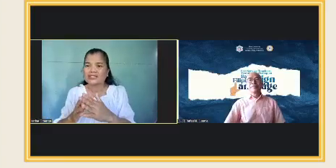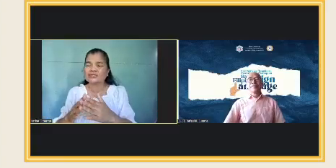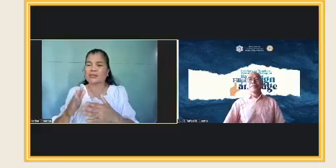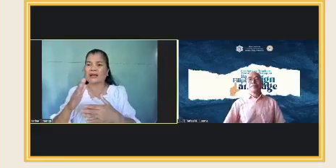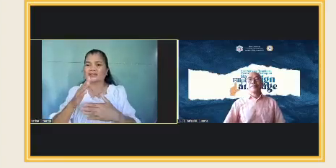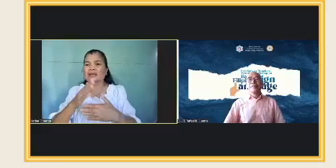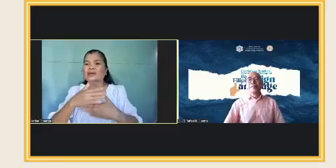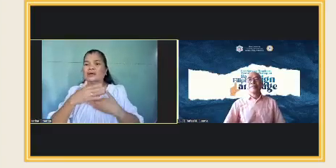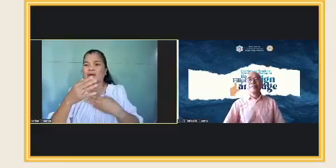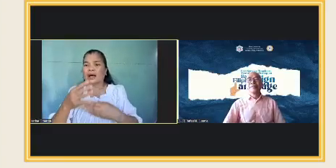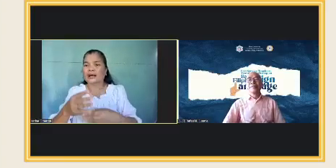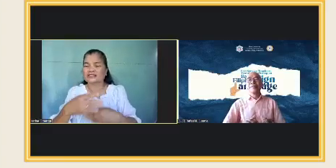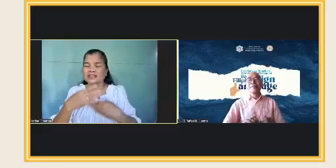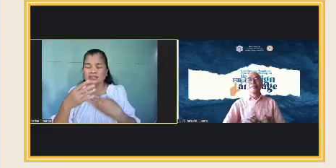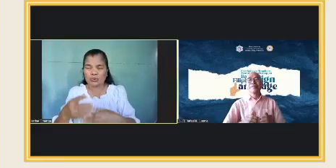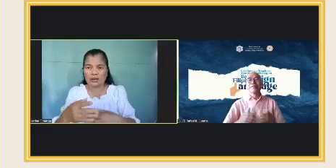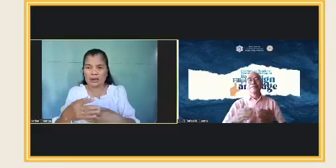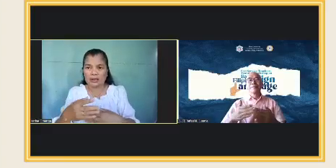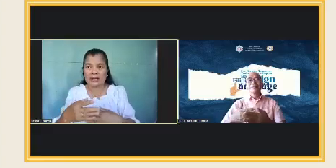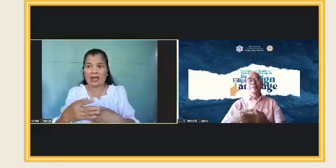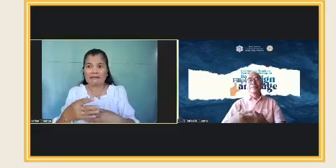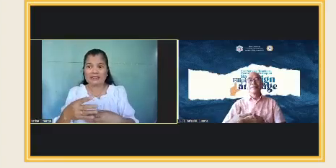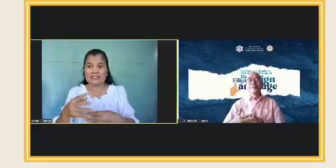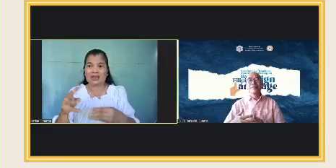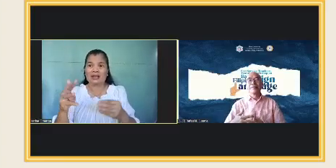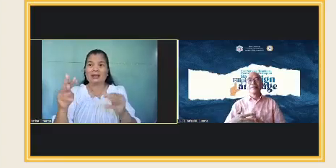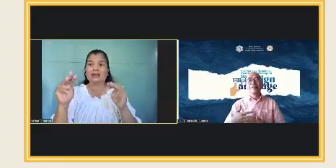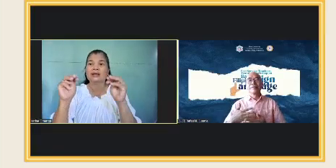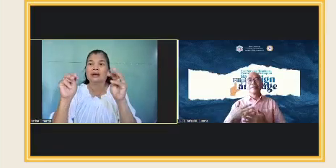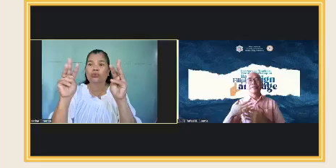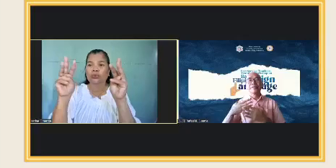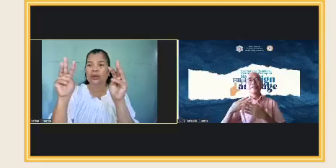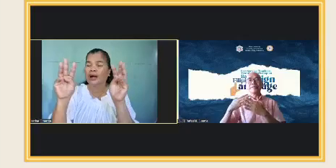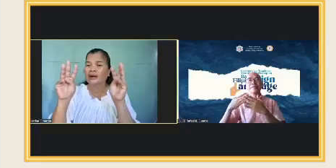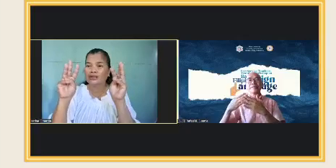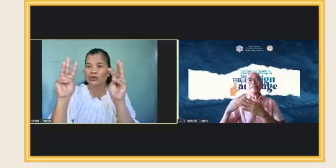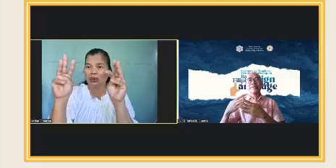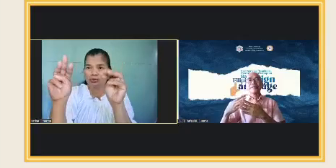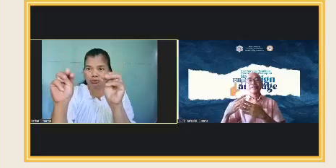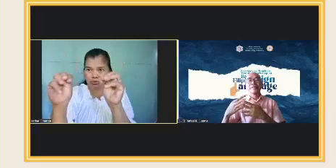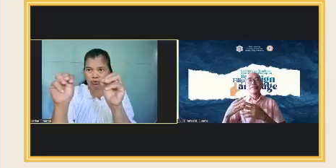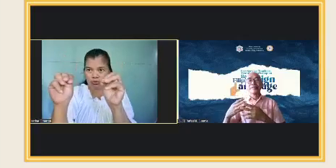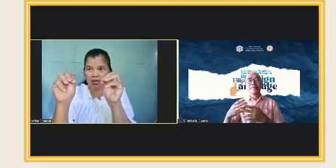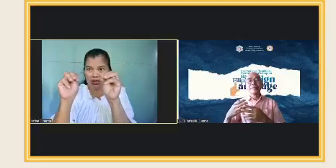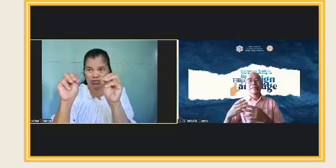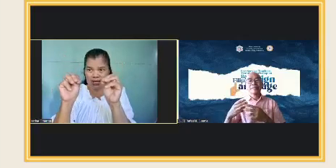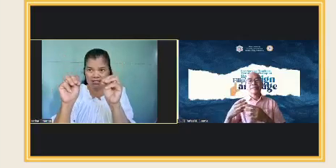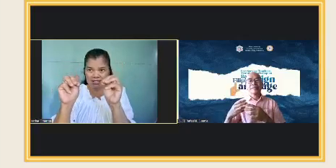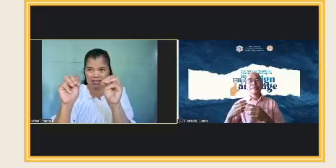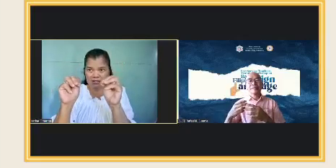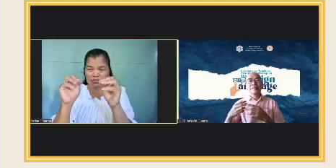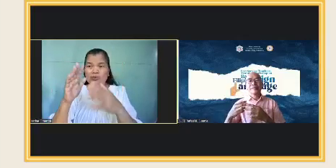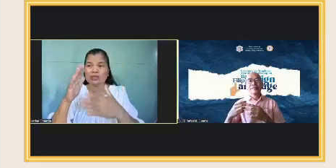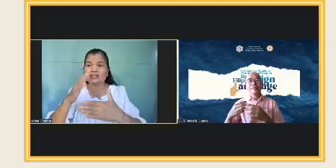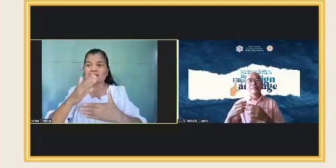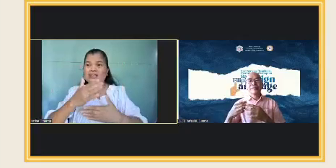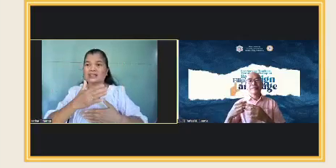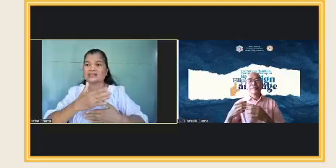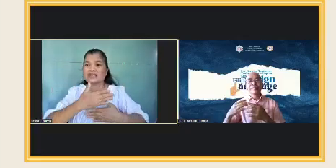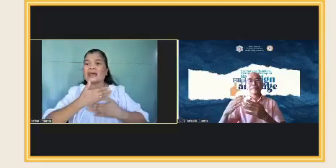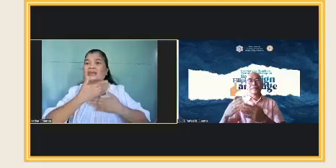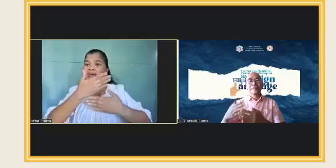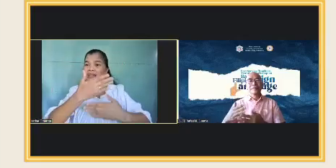Merry Christmas, since we are learning FSL, we are not going to initialize it. So we